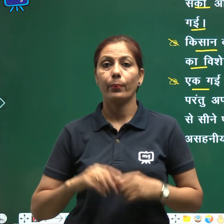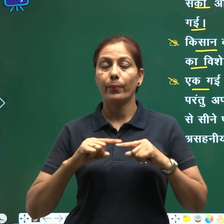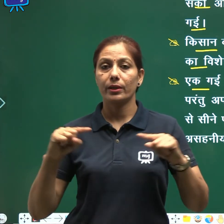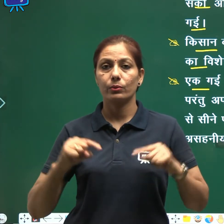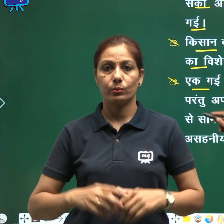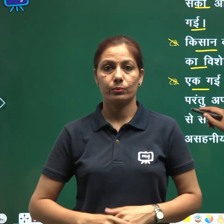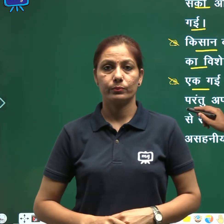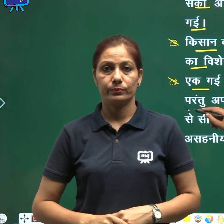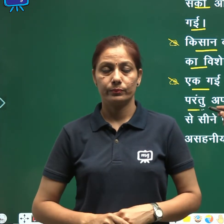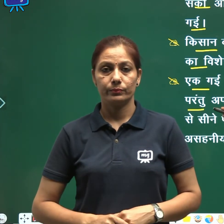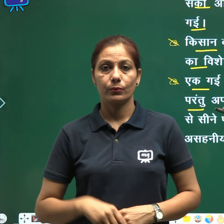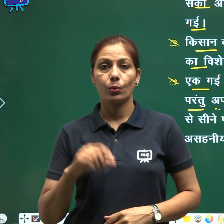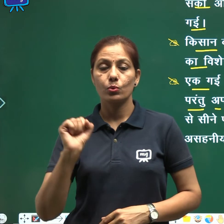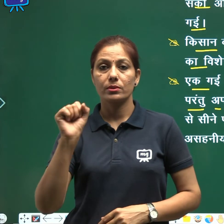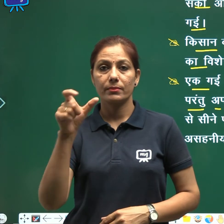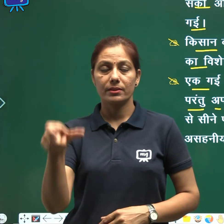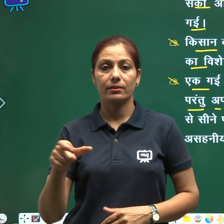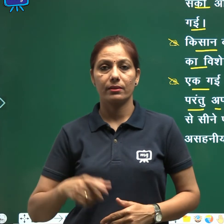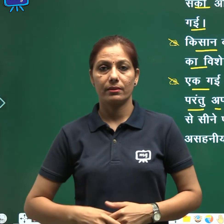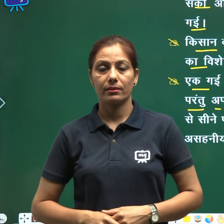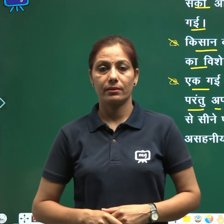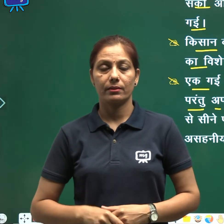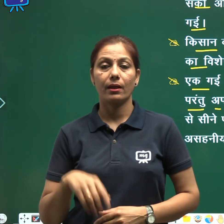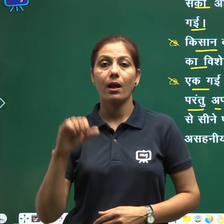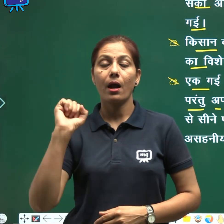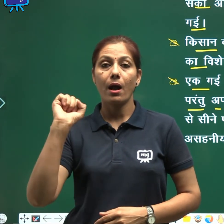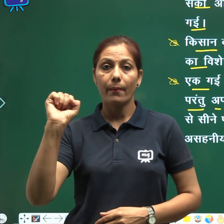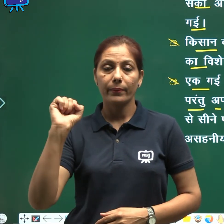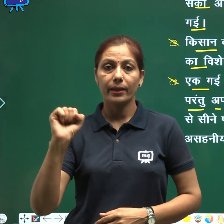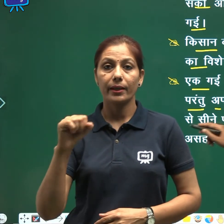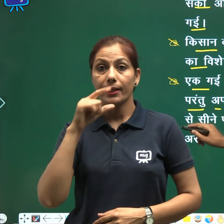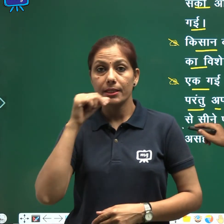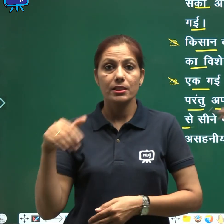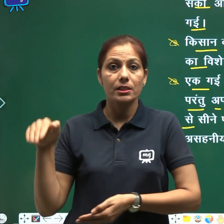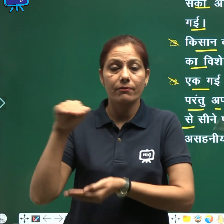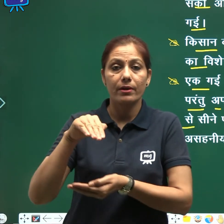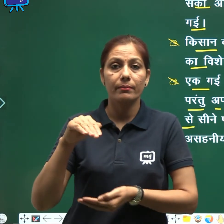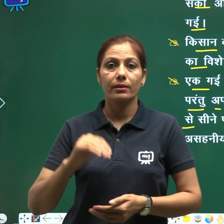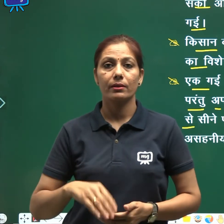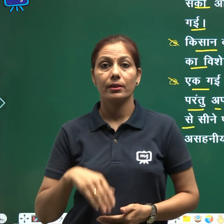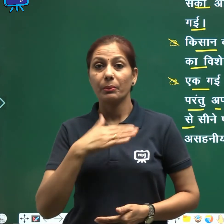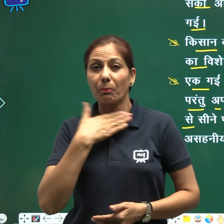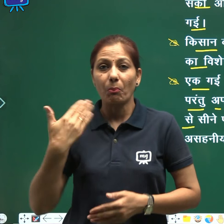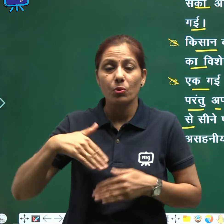परंतु उसके अपने जवान बेटे की मौत से